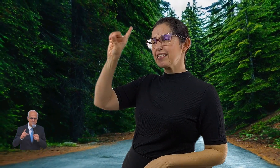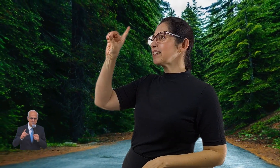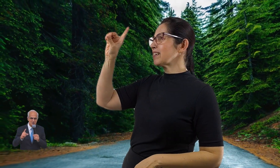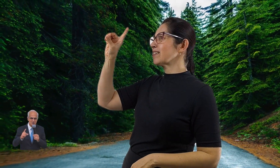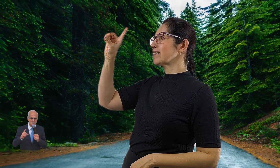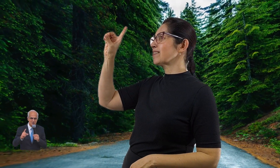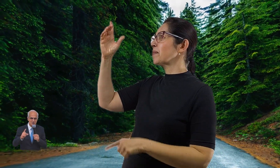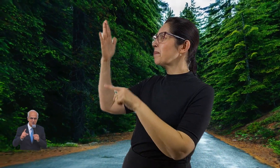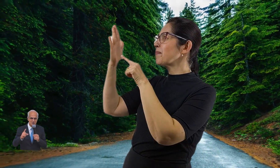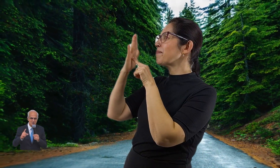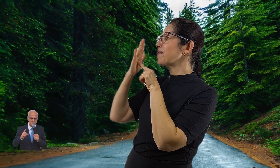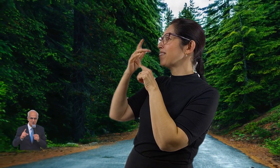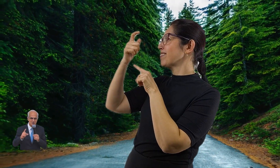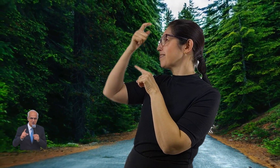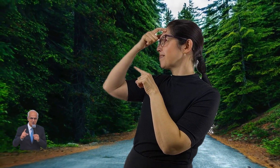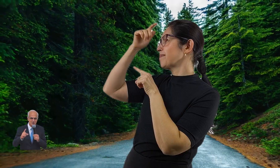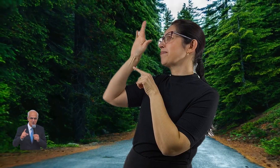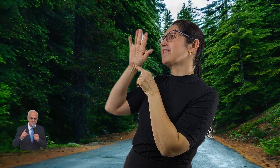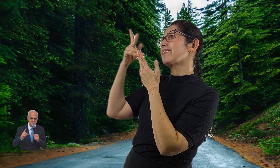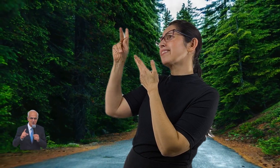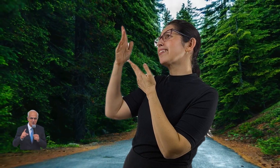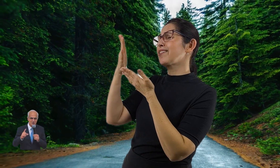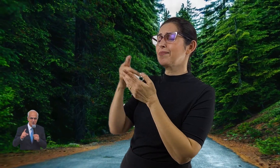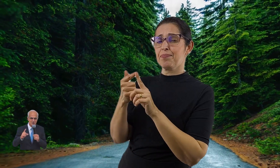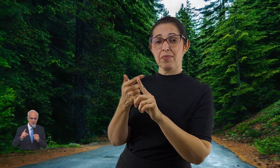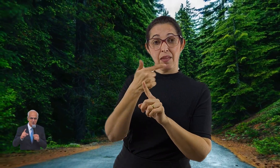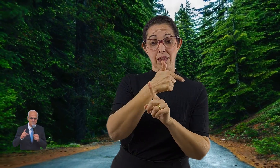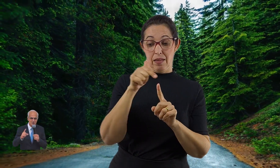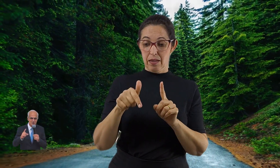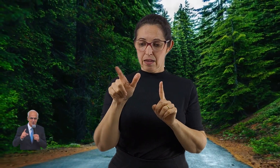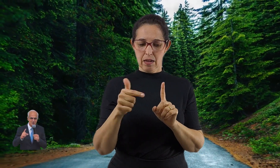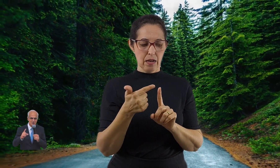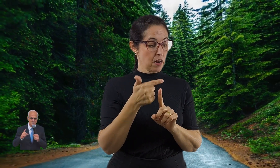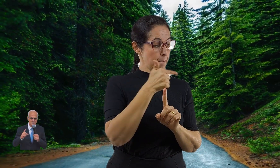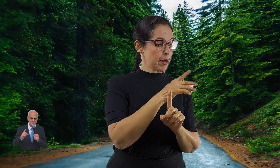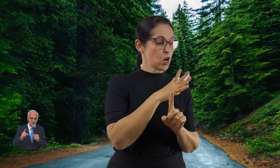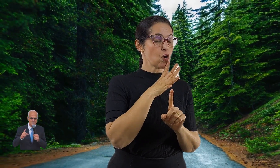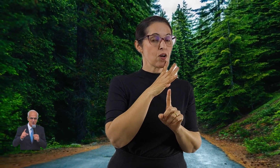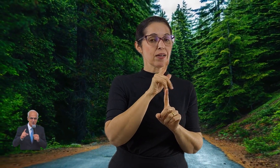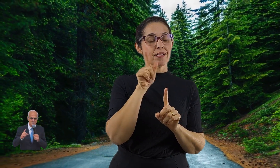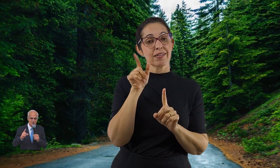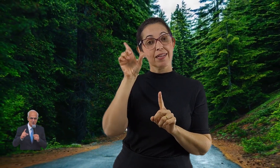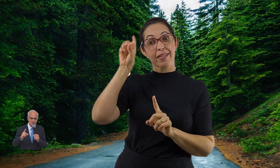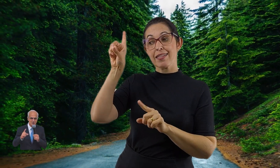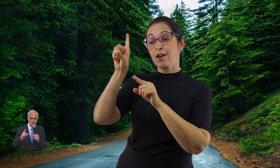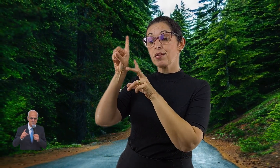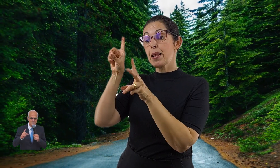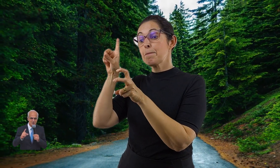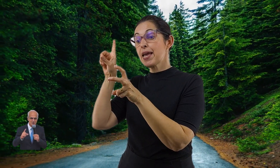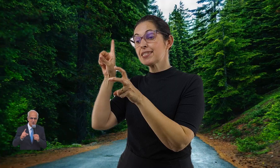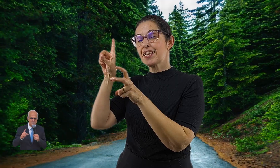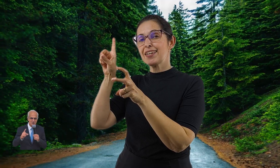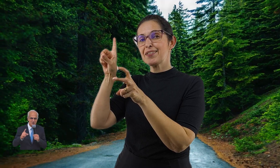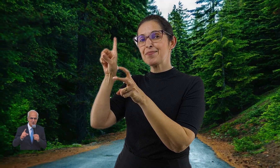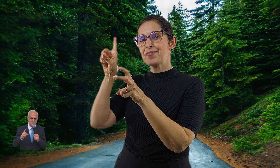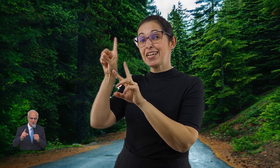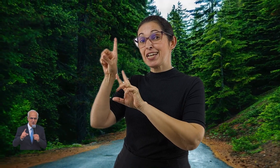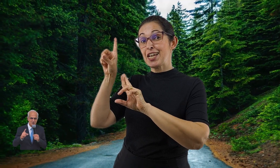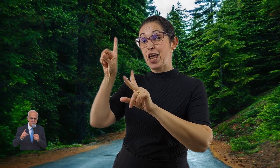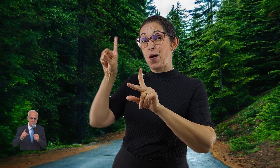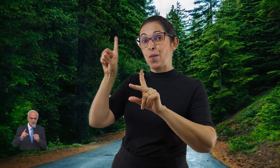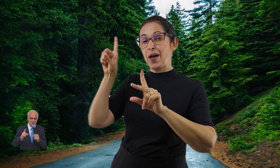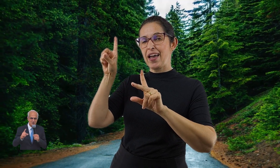um Deus que Davi sabia desde o princípio, desde o chamado dele. Deus não vê como vê o homem.